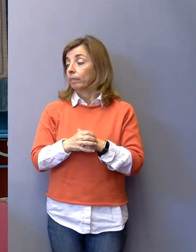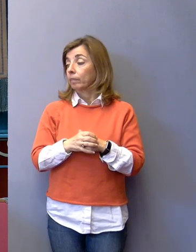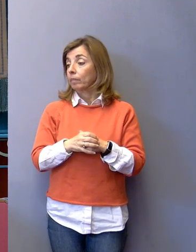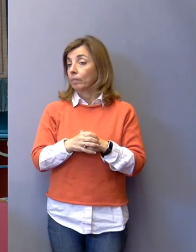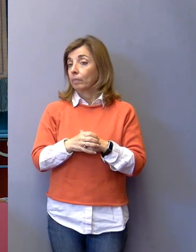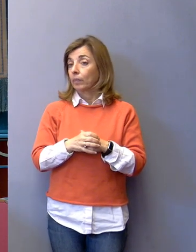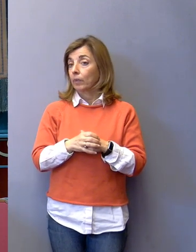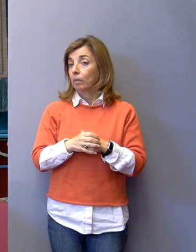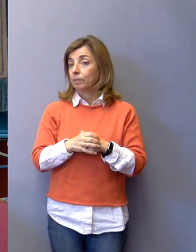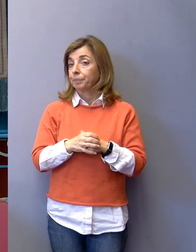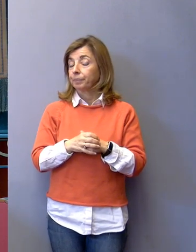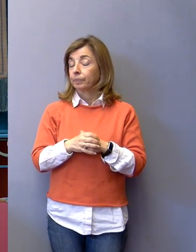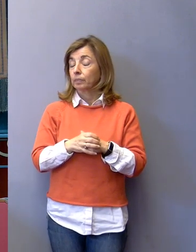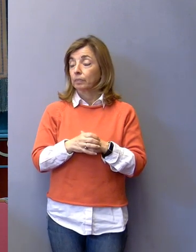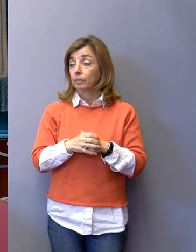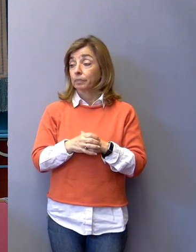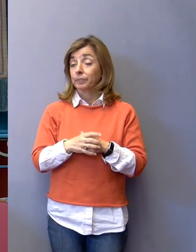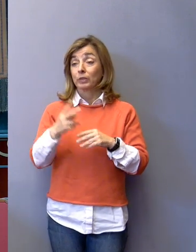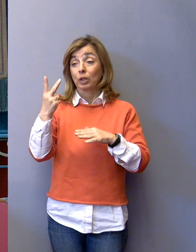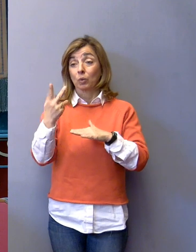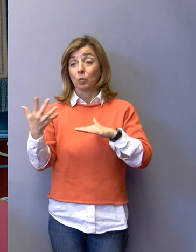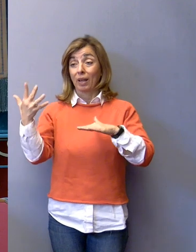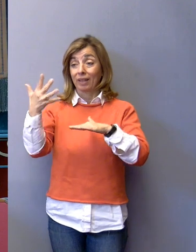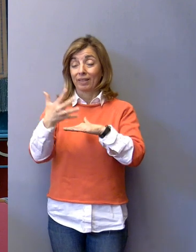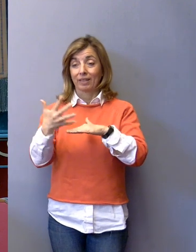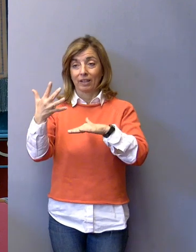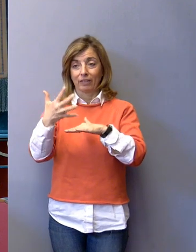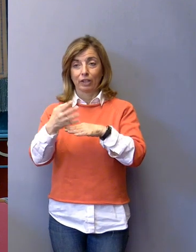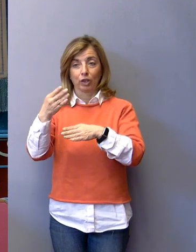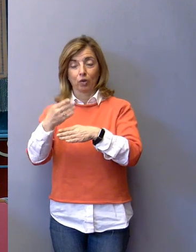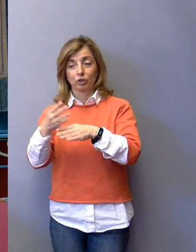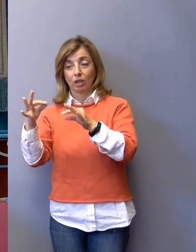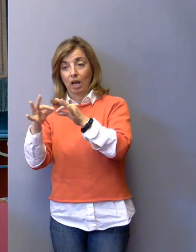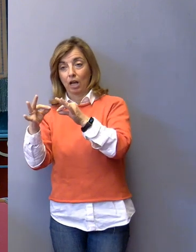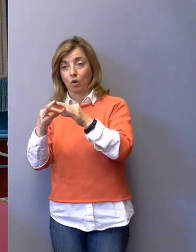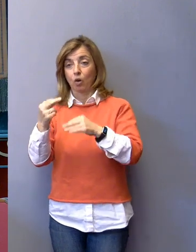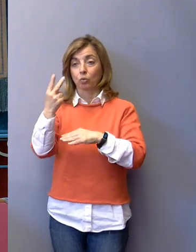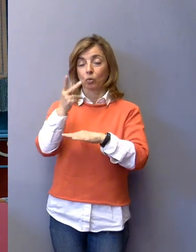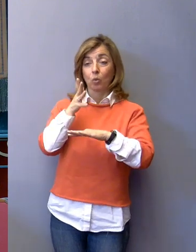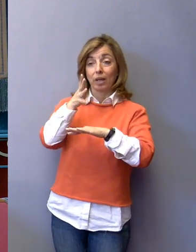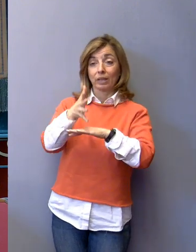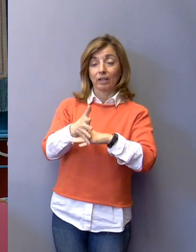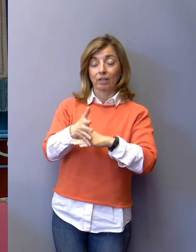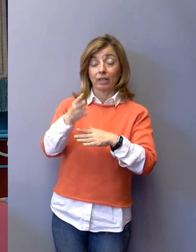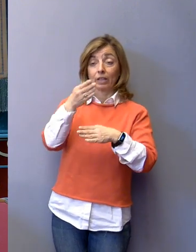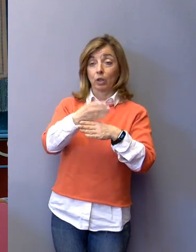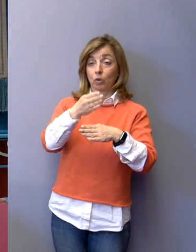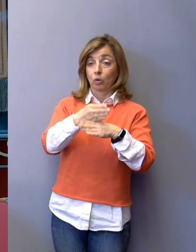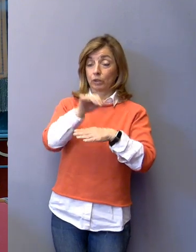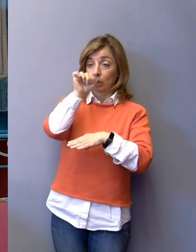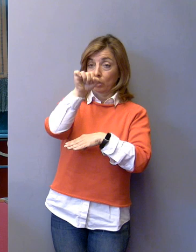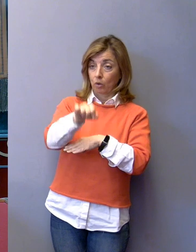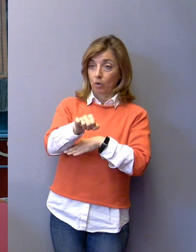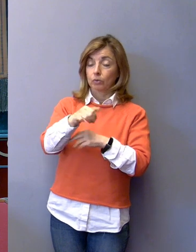bene esauriti i due interventi dei consiglieri a favore 2 contro metto in